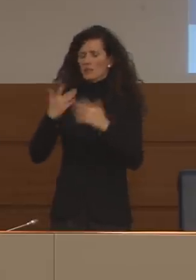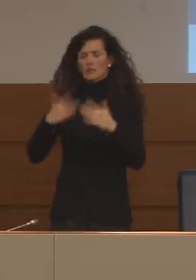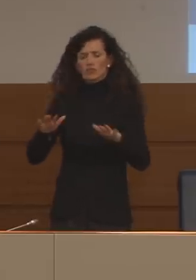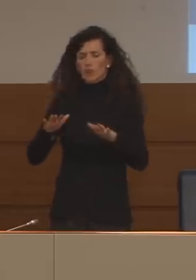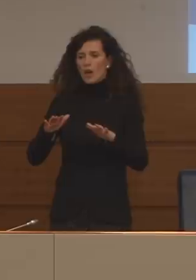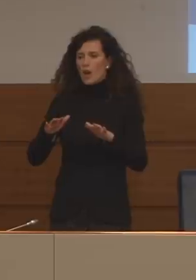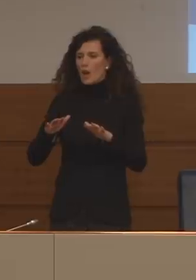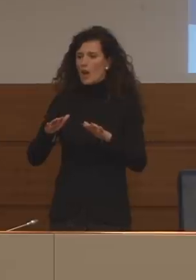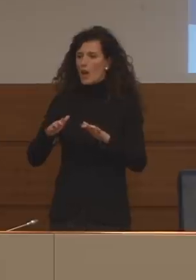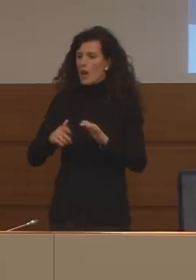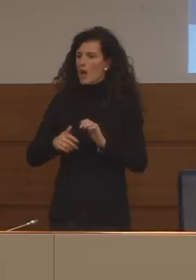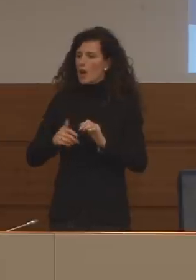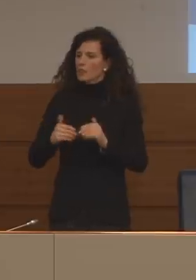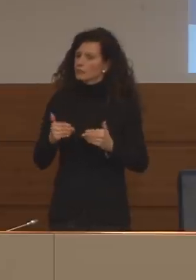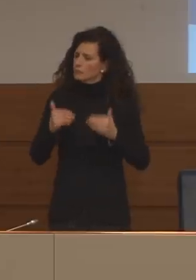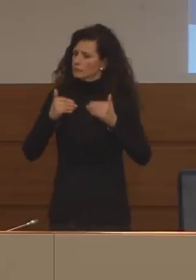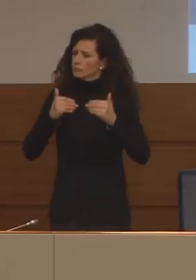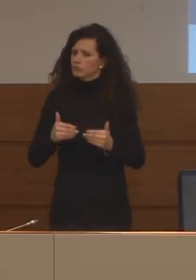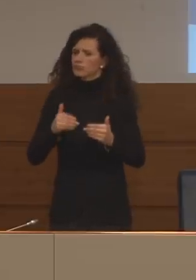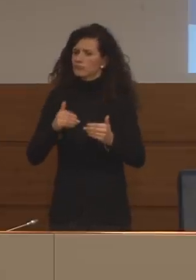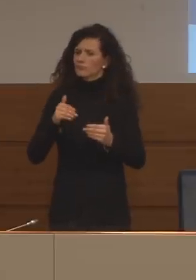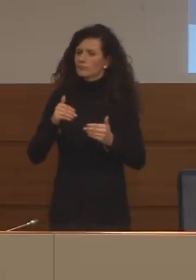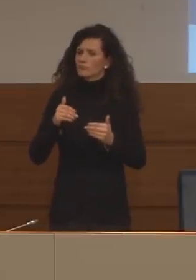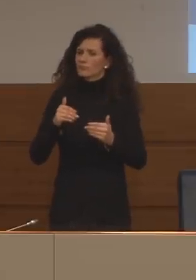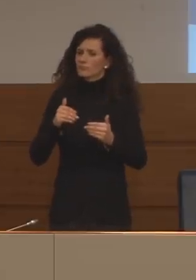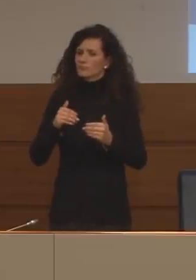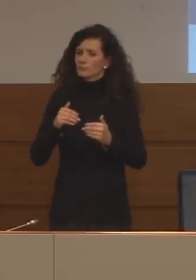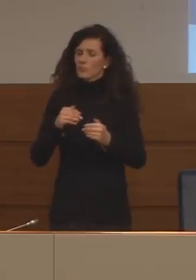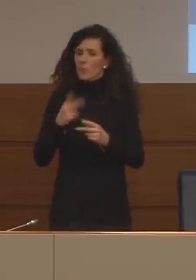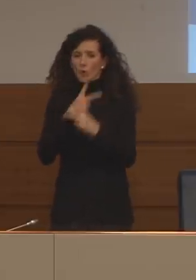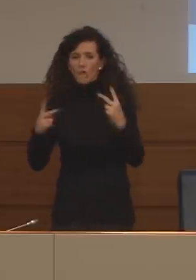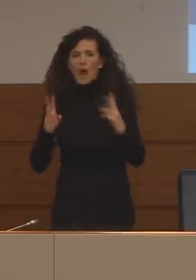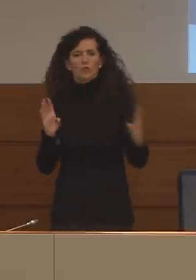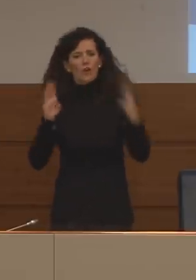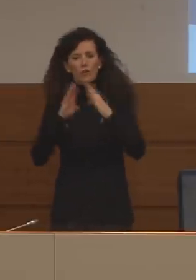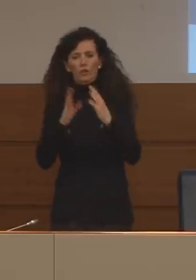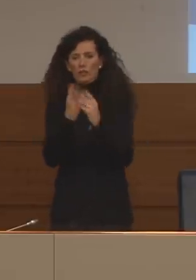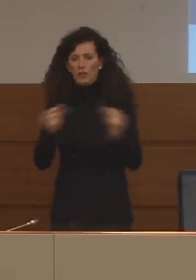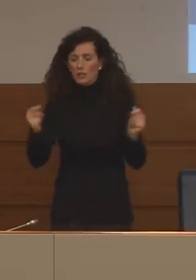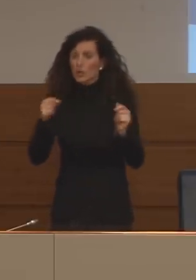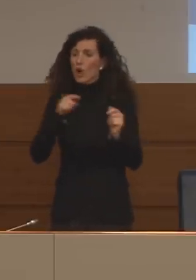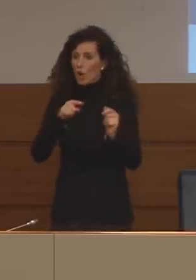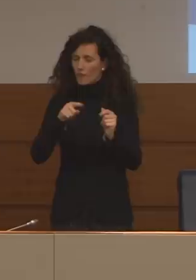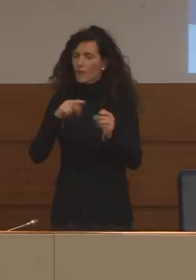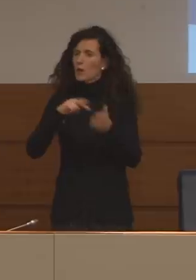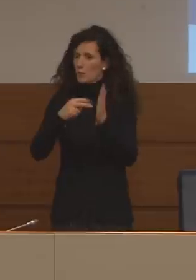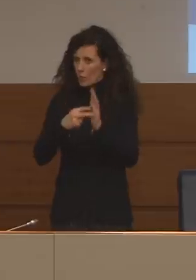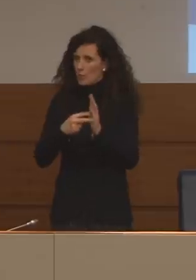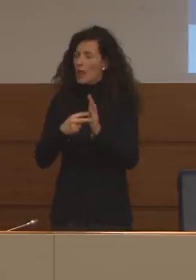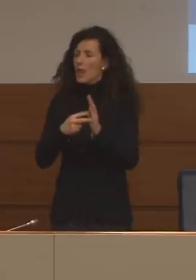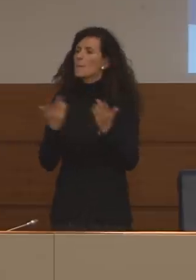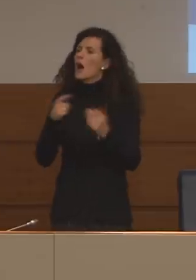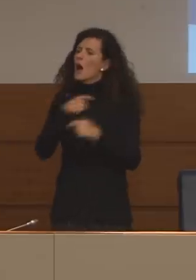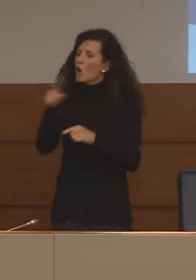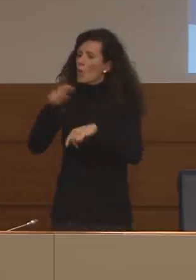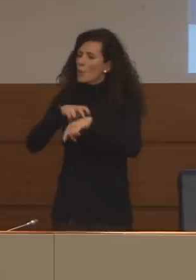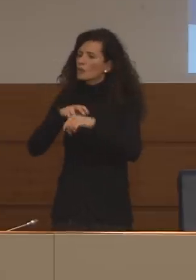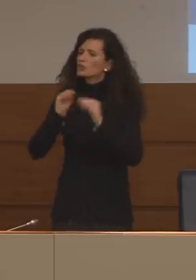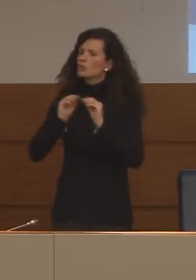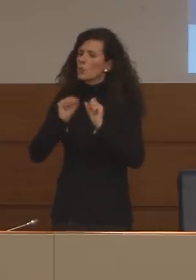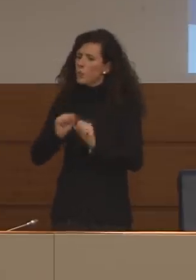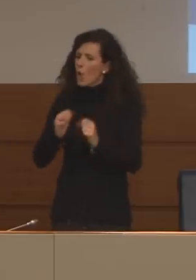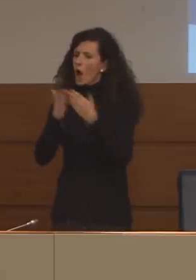affrontare il corno virus in cina le loro esperienze in che modo riescono ad aiutare di dare a